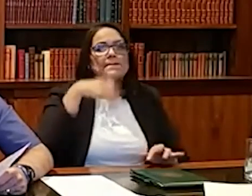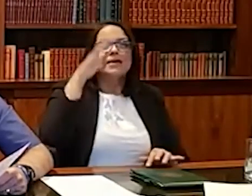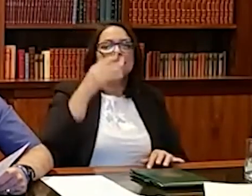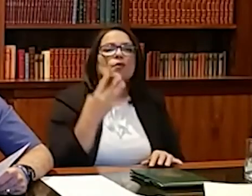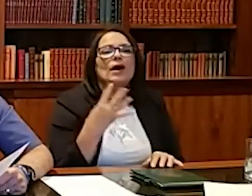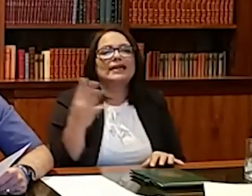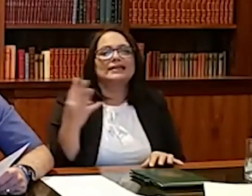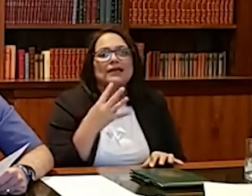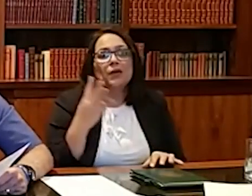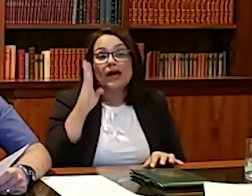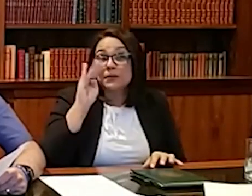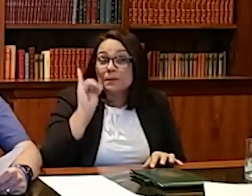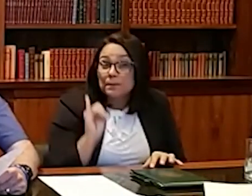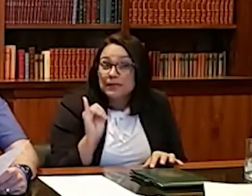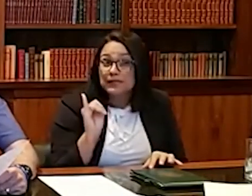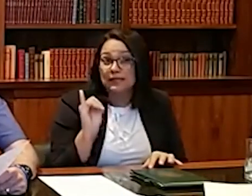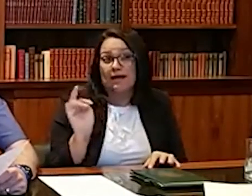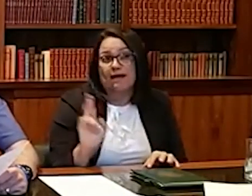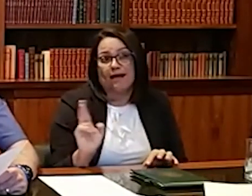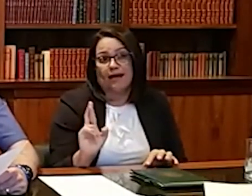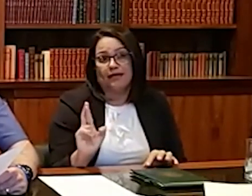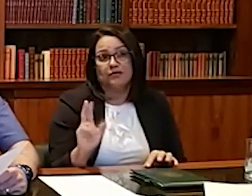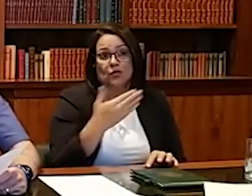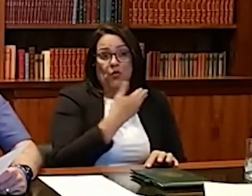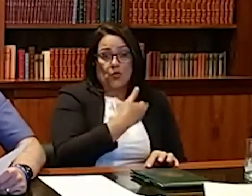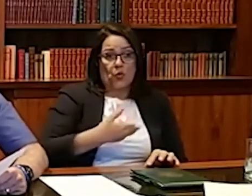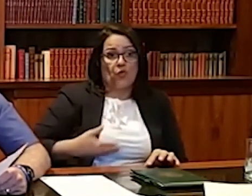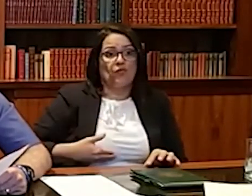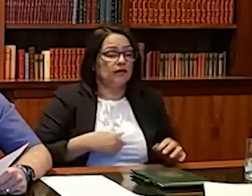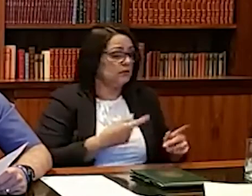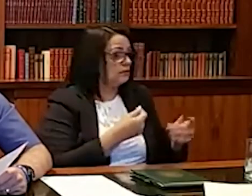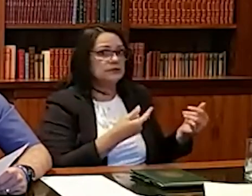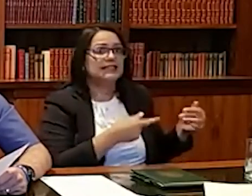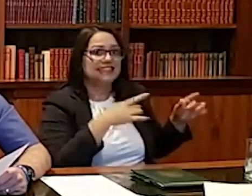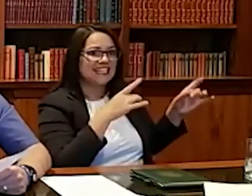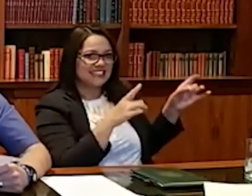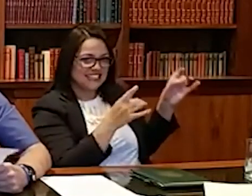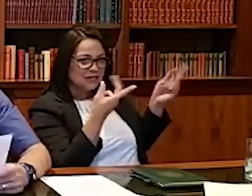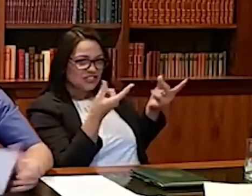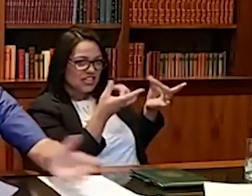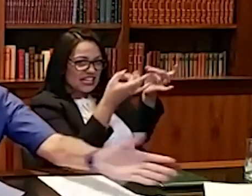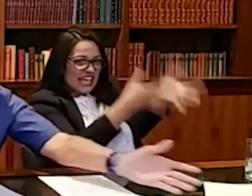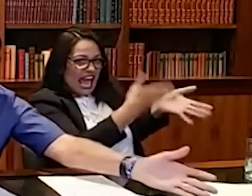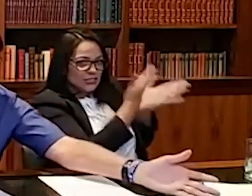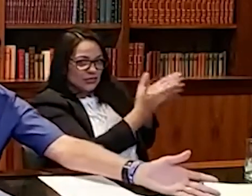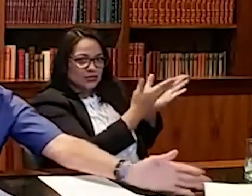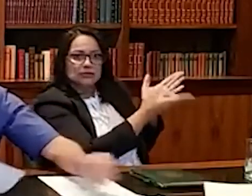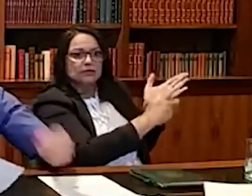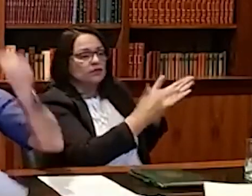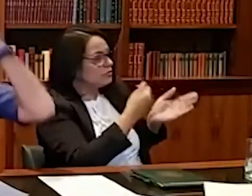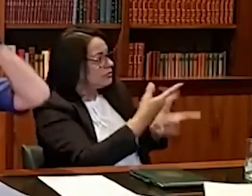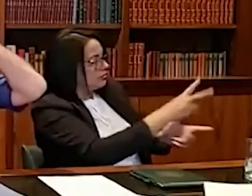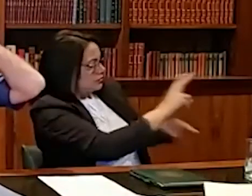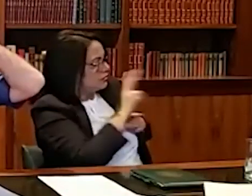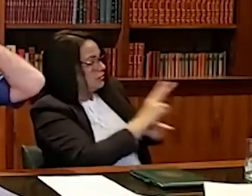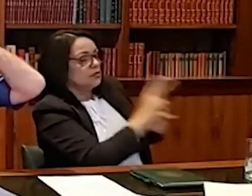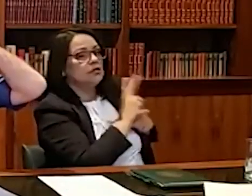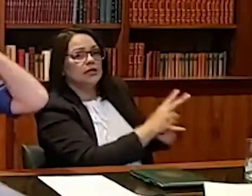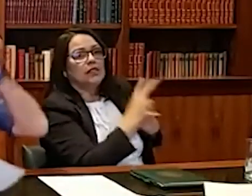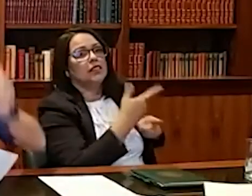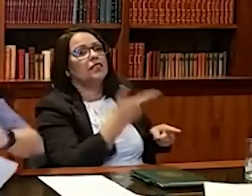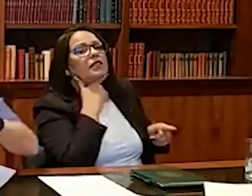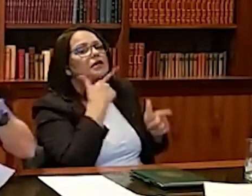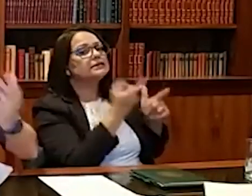umas quarenta e quatro bilhões de reais que o Governo está a fim de virando então E como tem matéria da empresa aqui